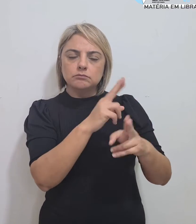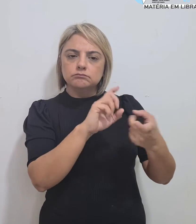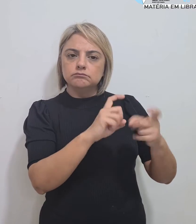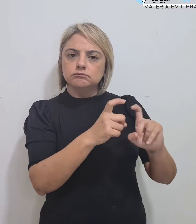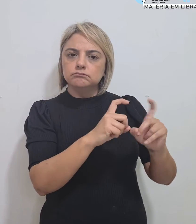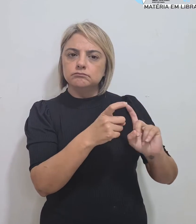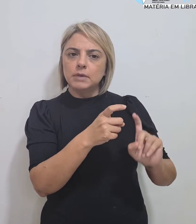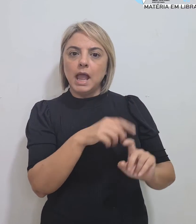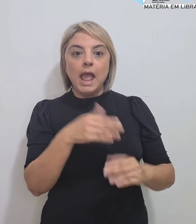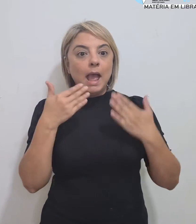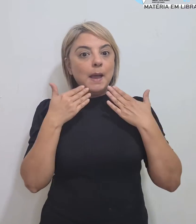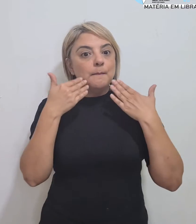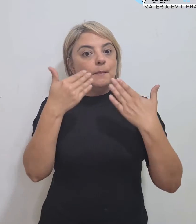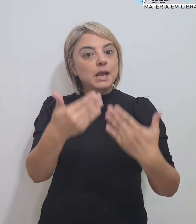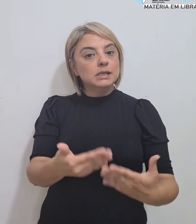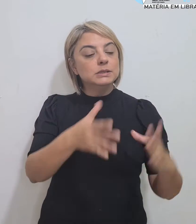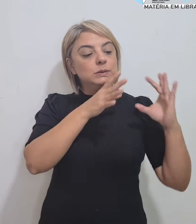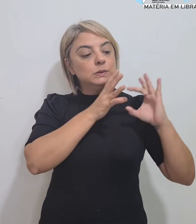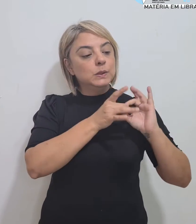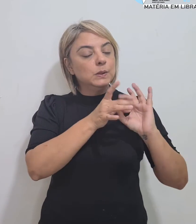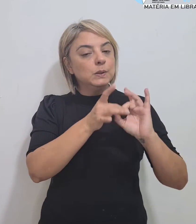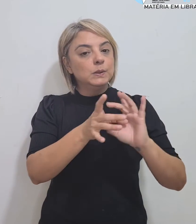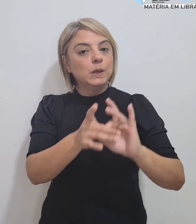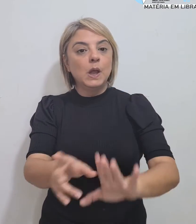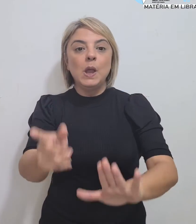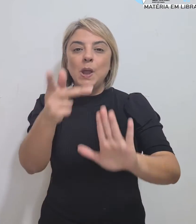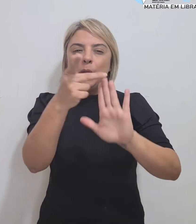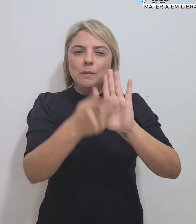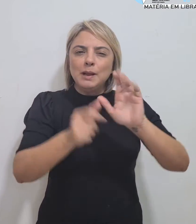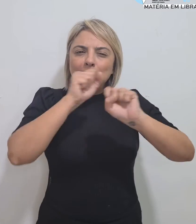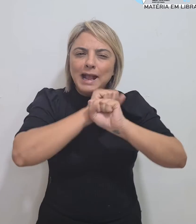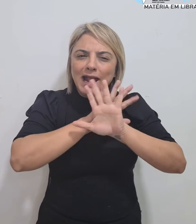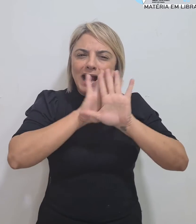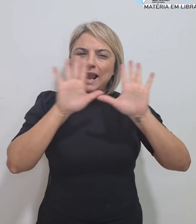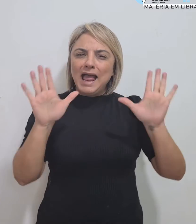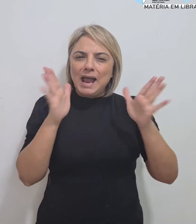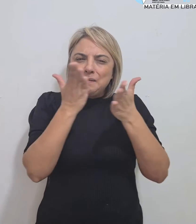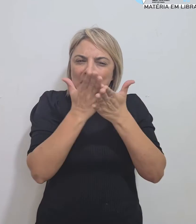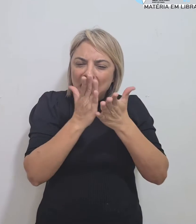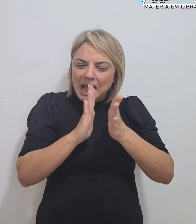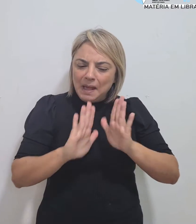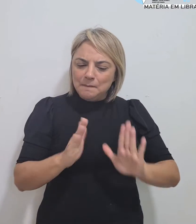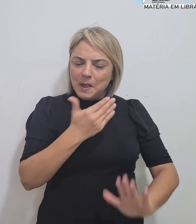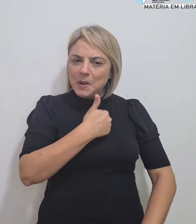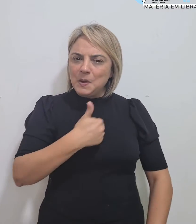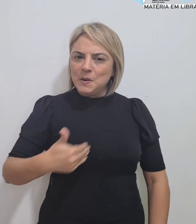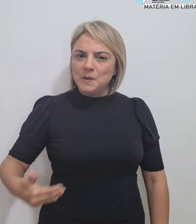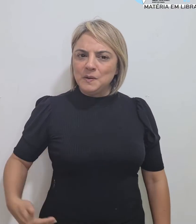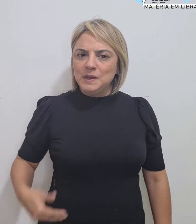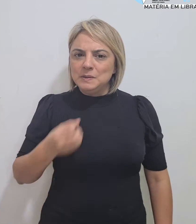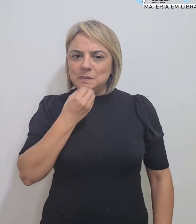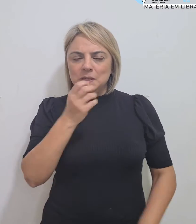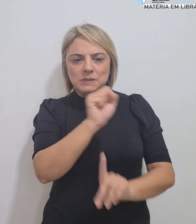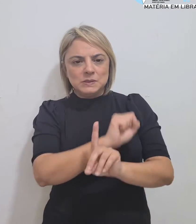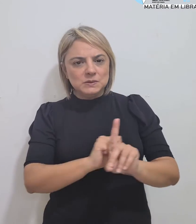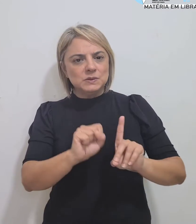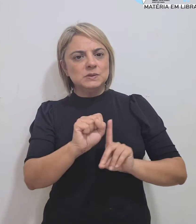administrativa é apresentada no contexto com um projeto explícito de desmonte do Estado de bem-estar social,